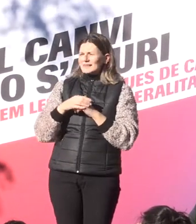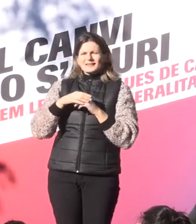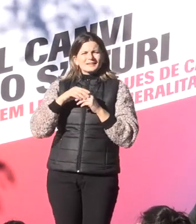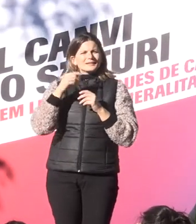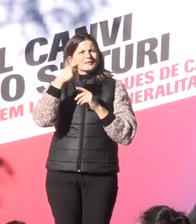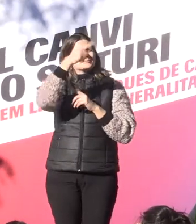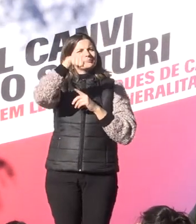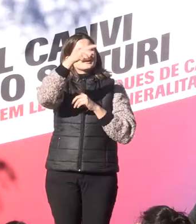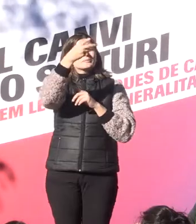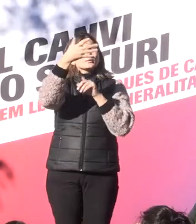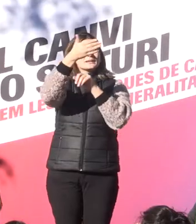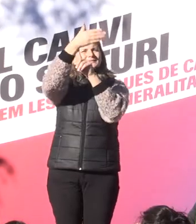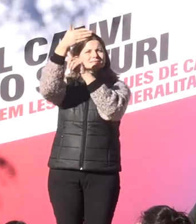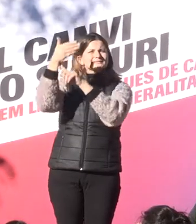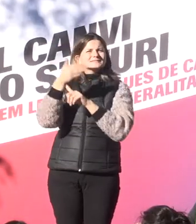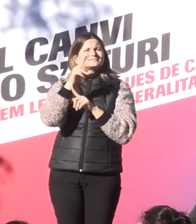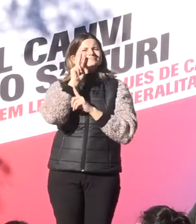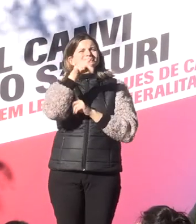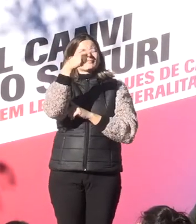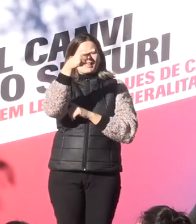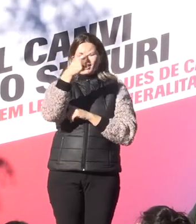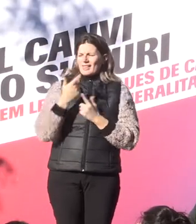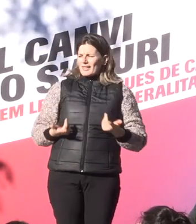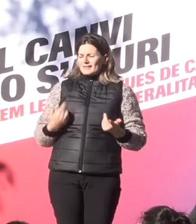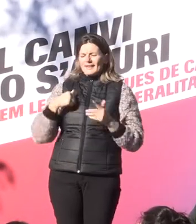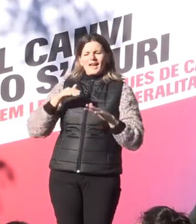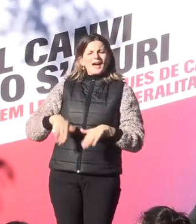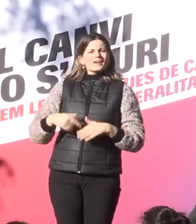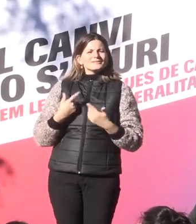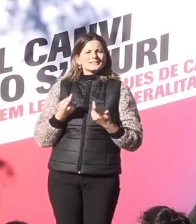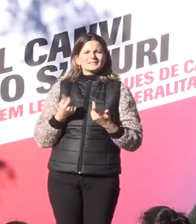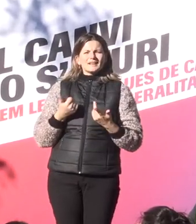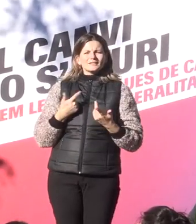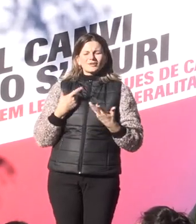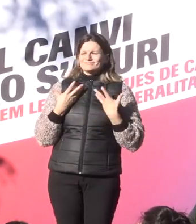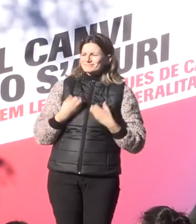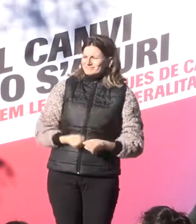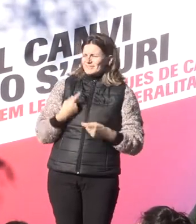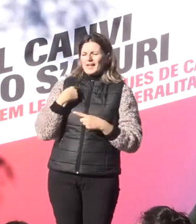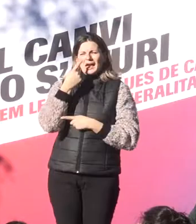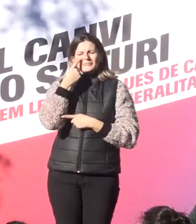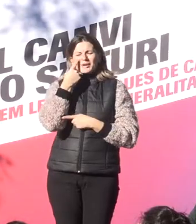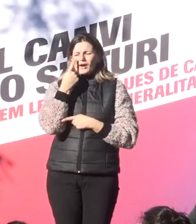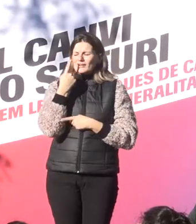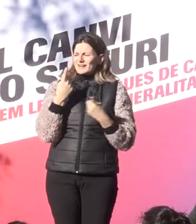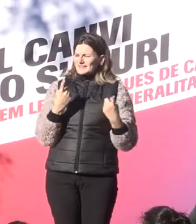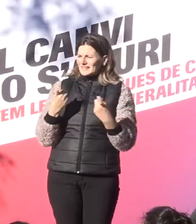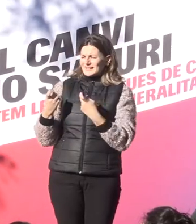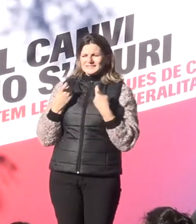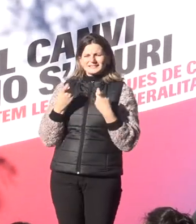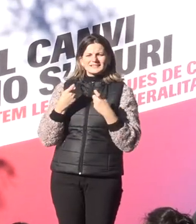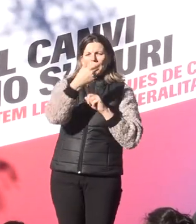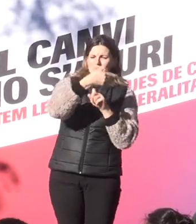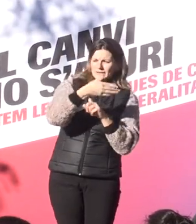vemos las banderas y claro al final la deja de desanimar un poco ver que hayamos necesitado poner